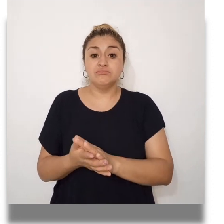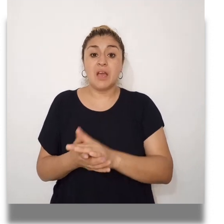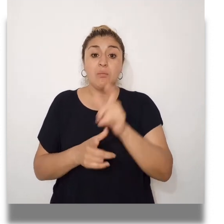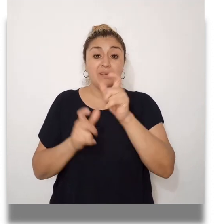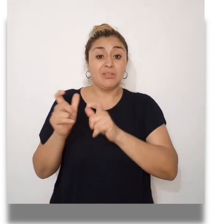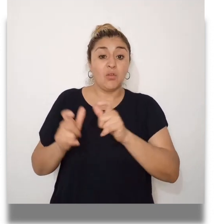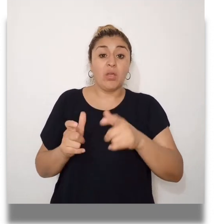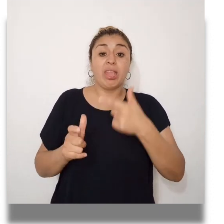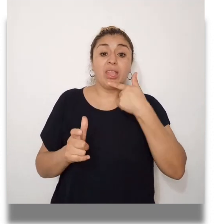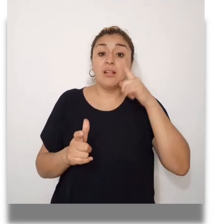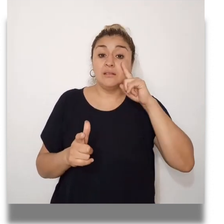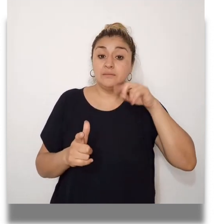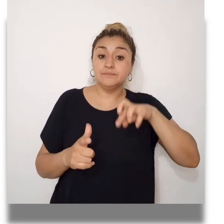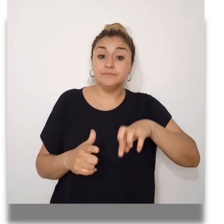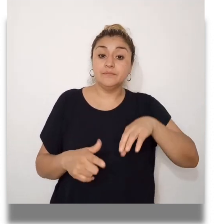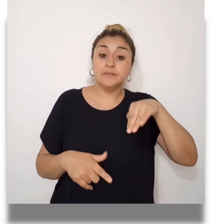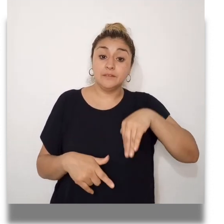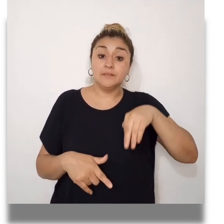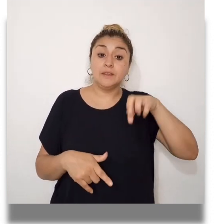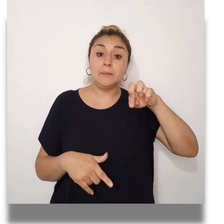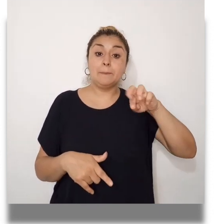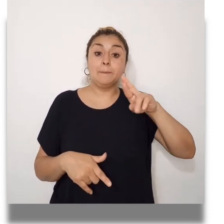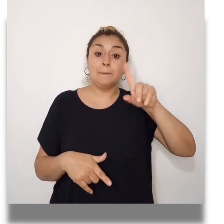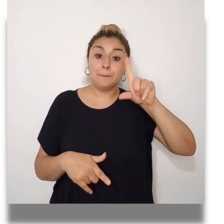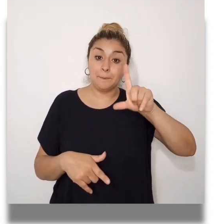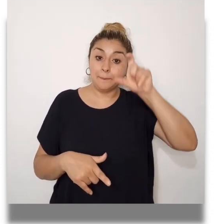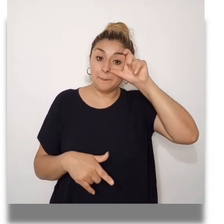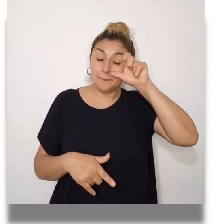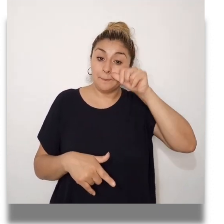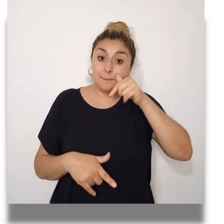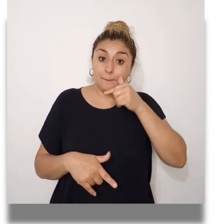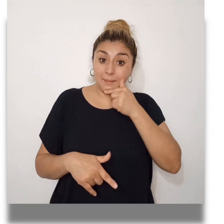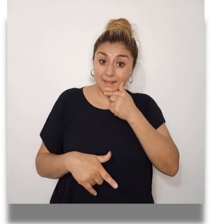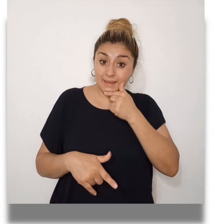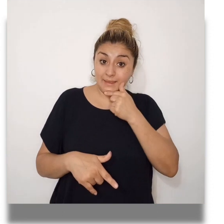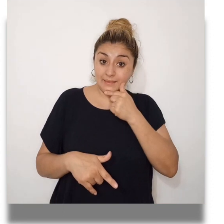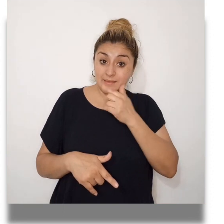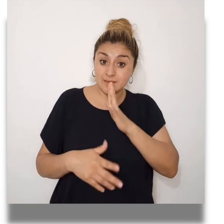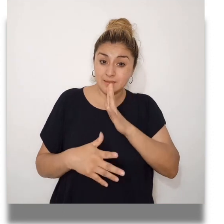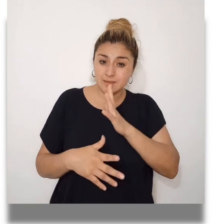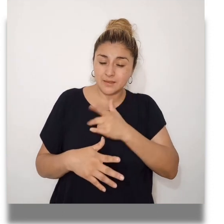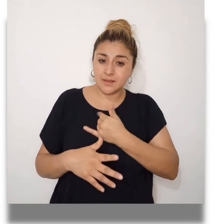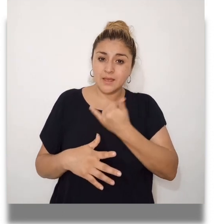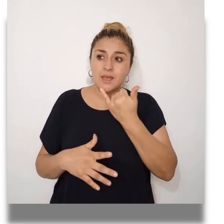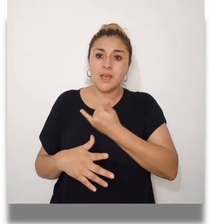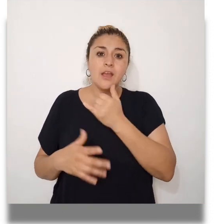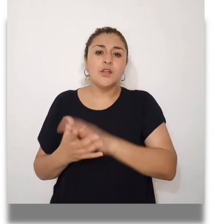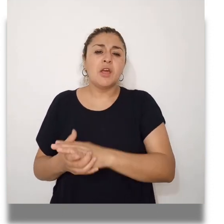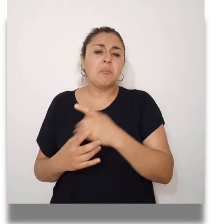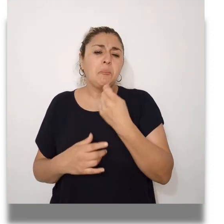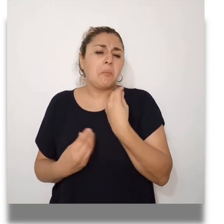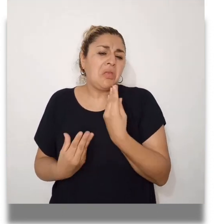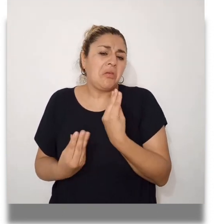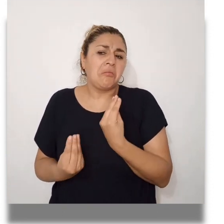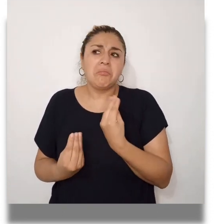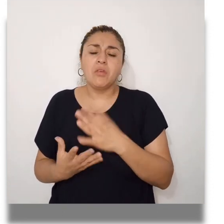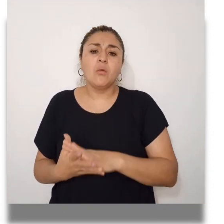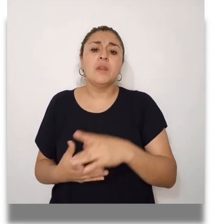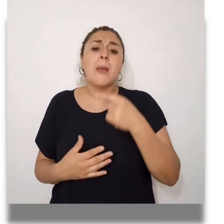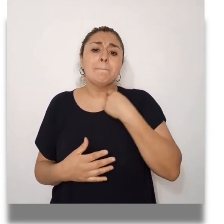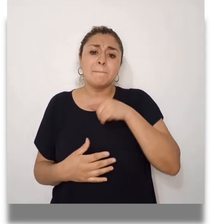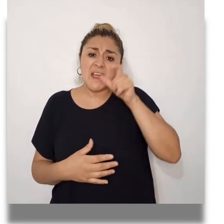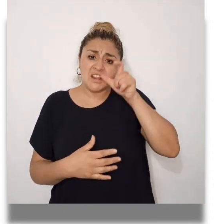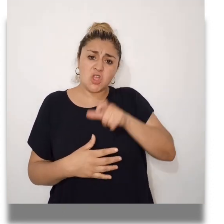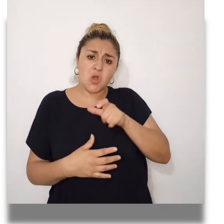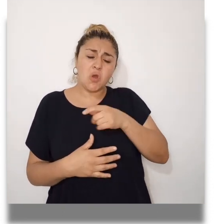simples. Une personne stupide, selon la définition, veut dire. Una persona estúpida, según la